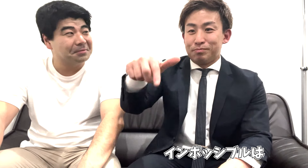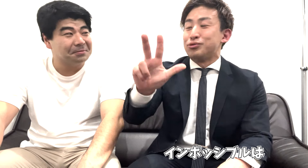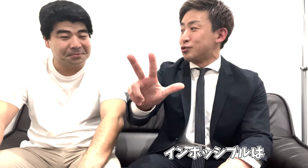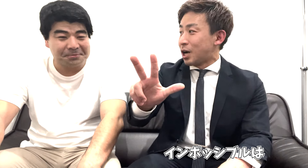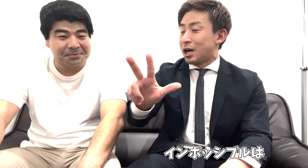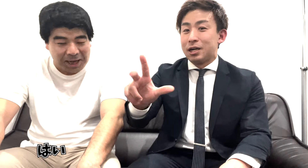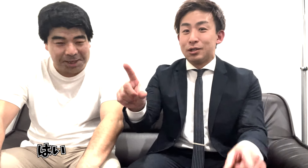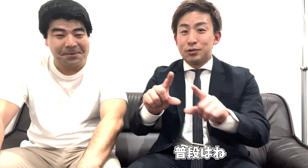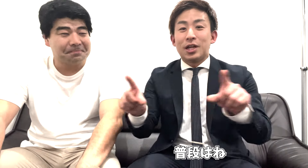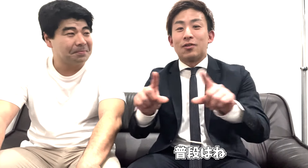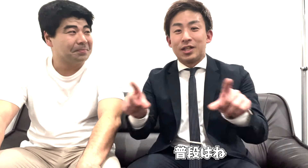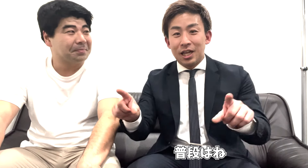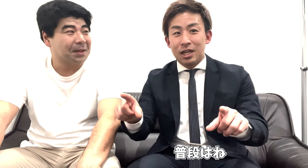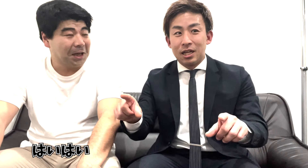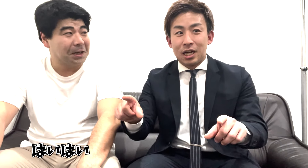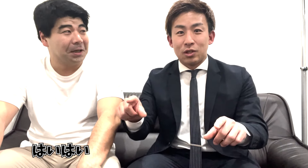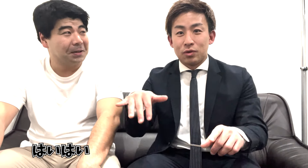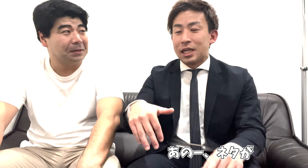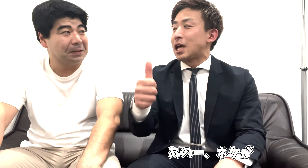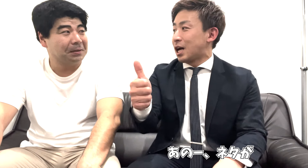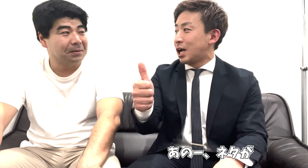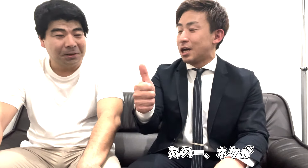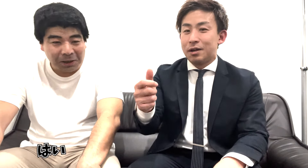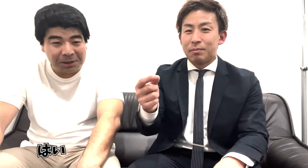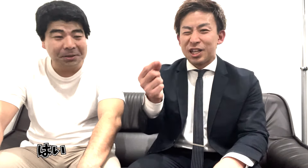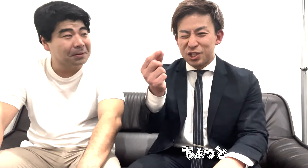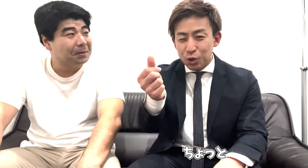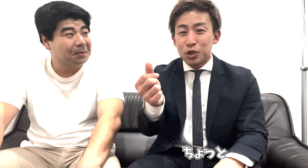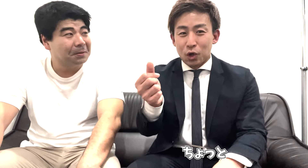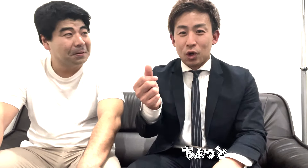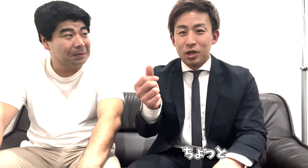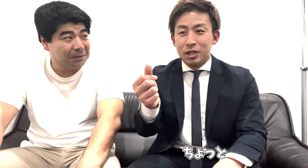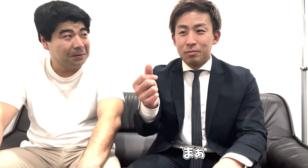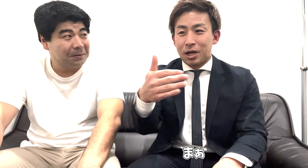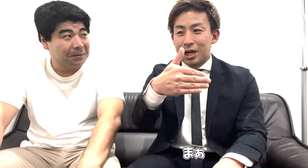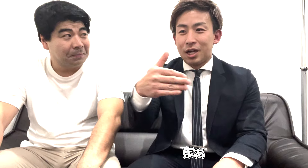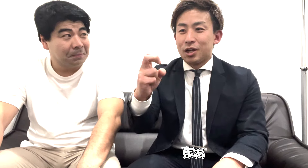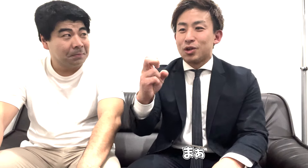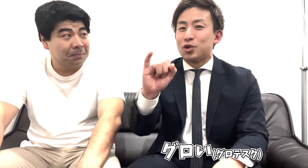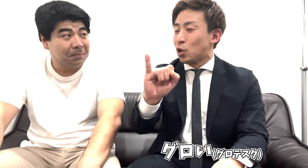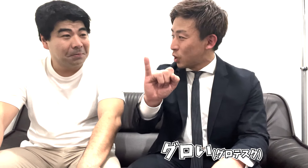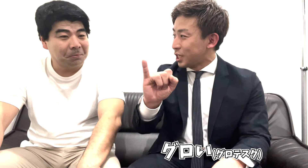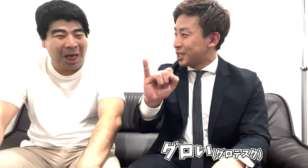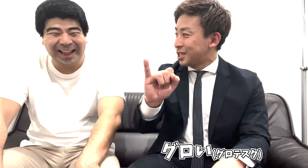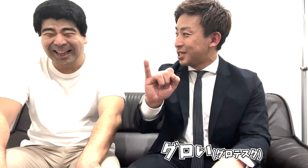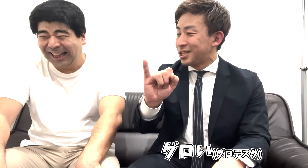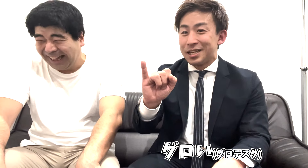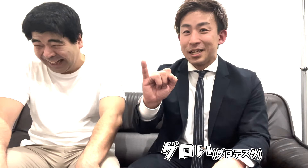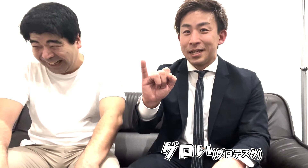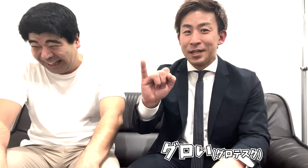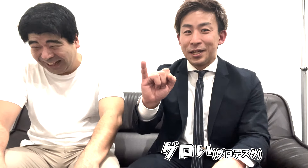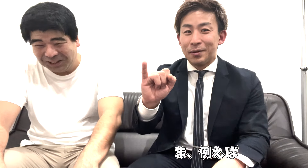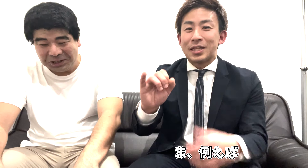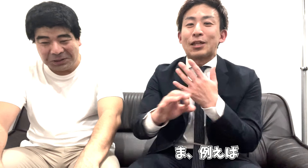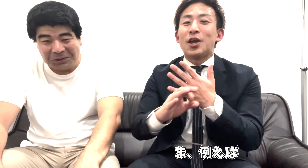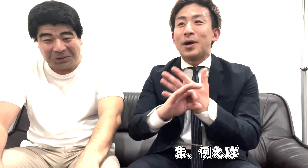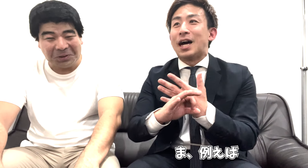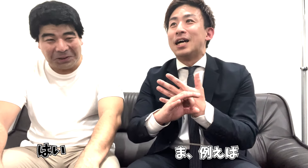ルは、 はい、 普段はね、 はい、 あのネタが、 はい、 まあ、ちょっと、まあ、グロい、まあ、例えば、 はい、 そ